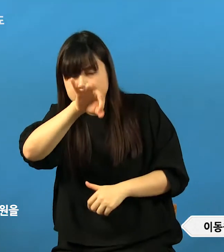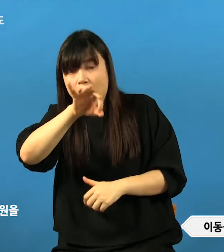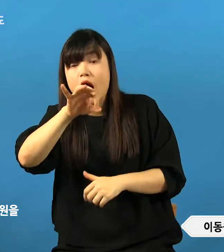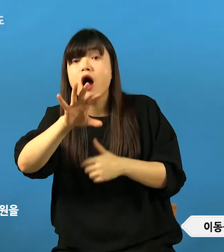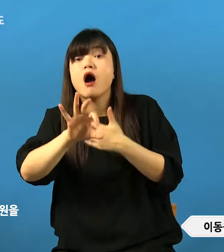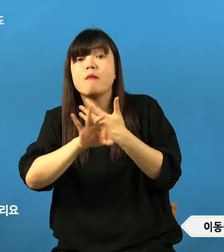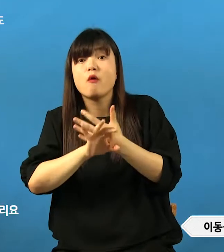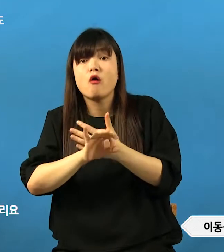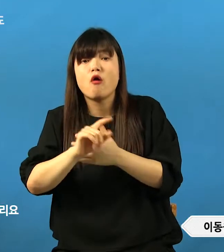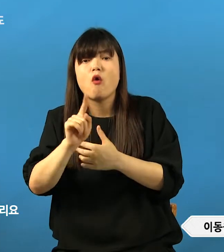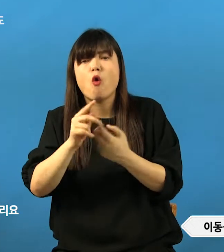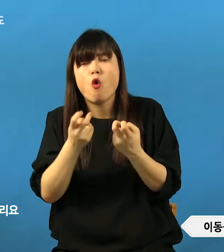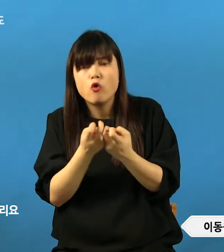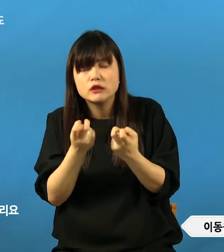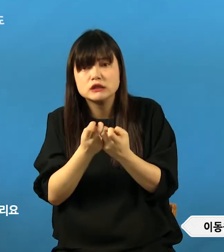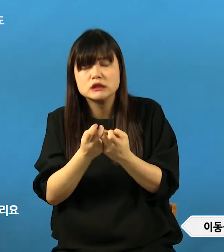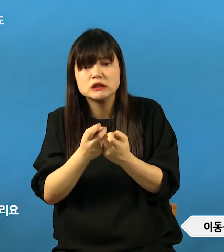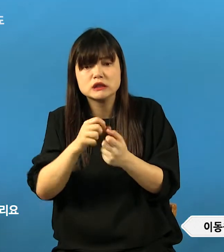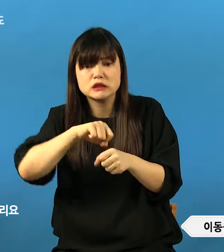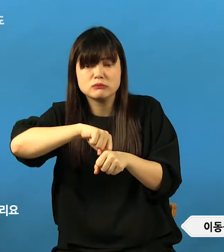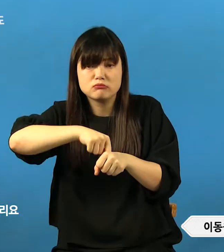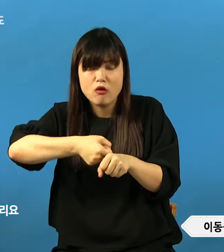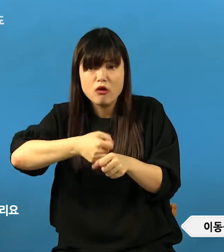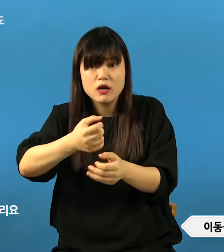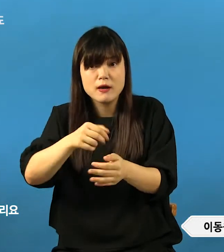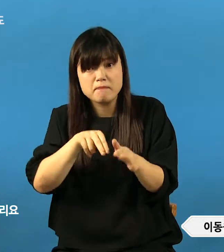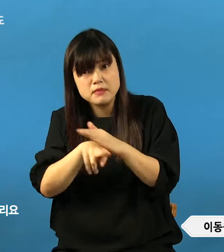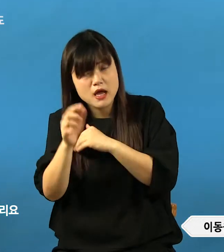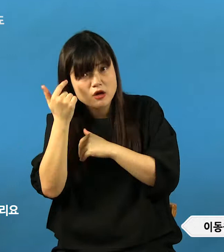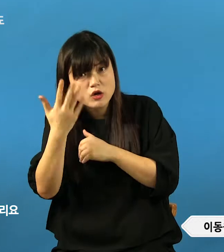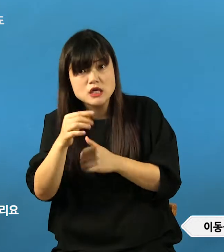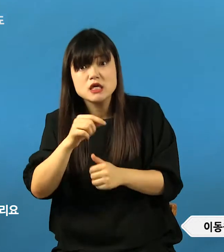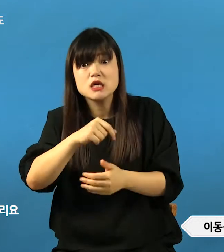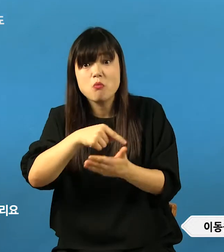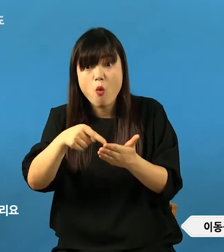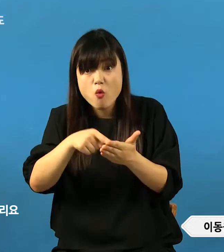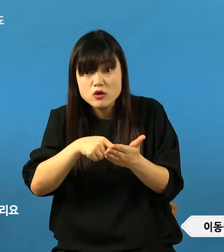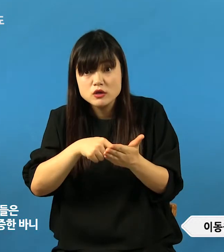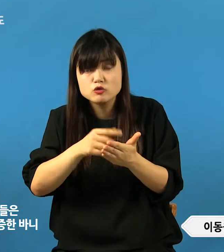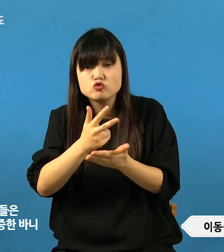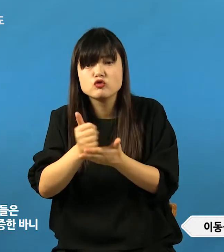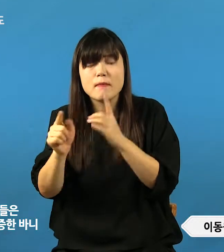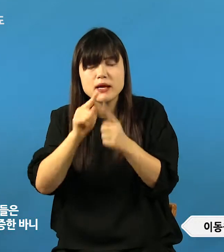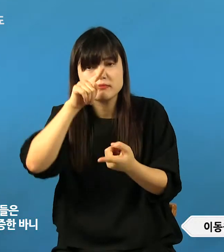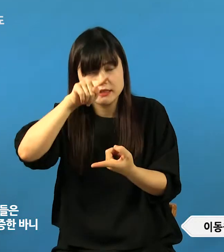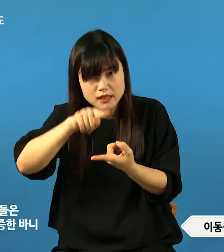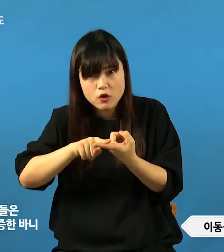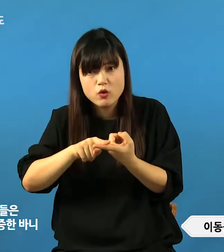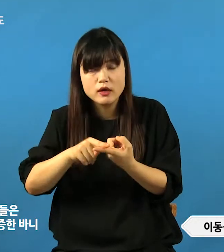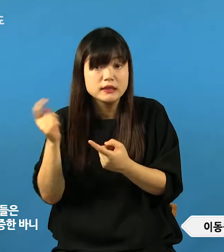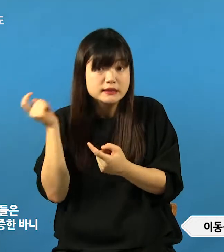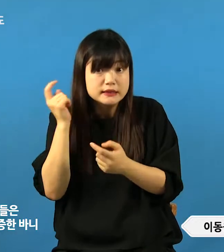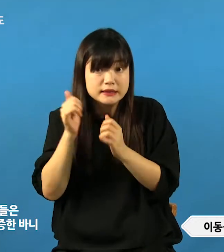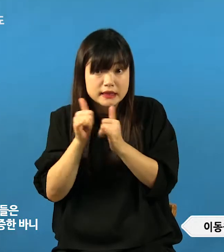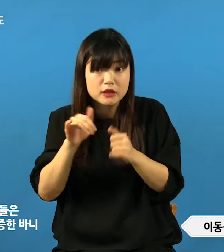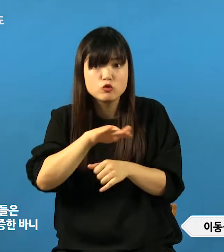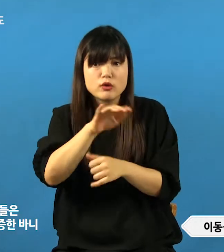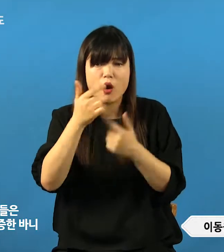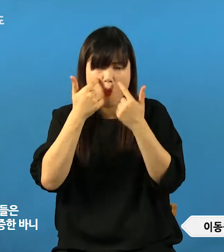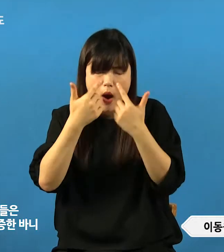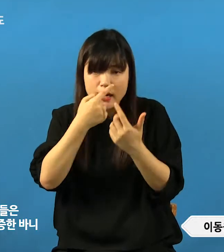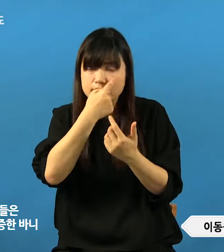여기면 어찌 그 보응을 피하리요. 이 구원은 처음에 주로 말씀하신 바요, 들은 자들이